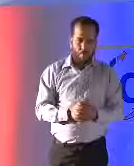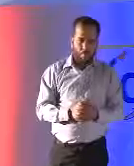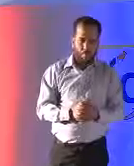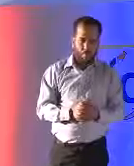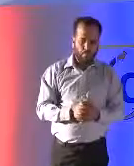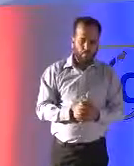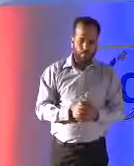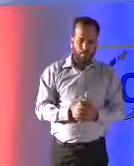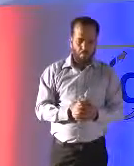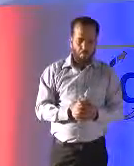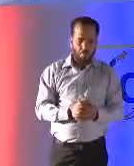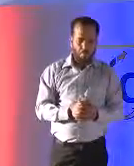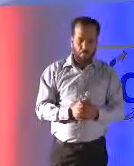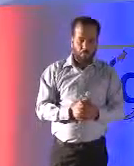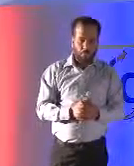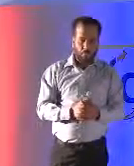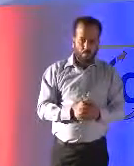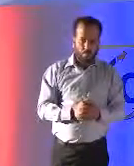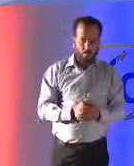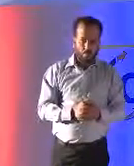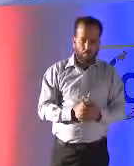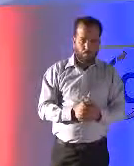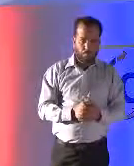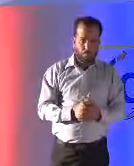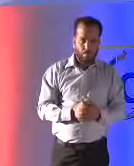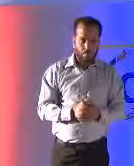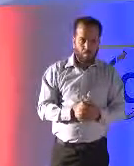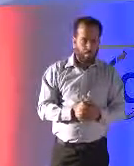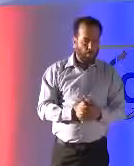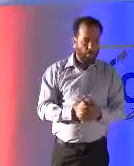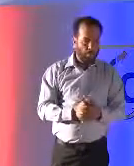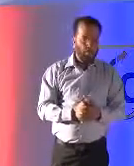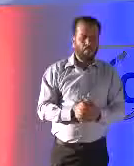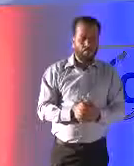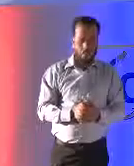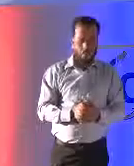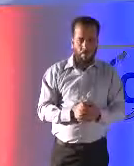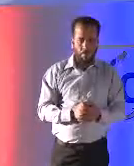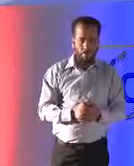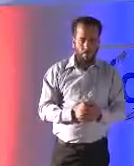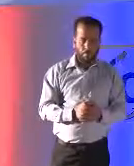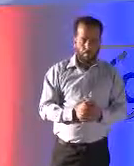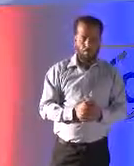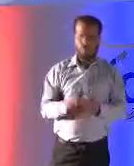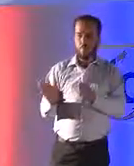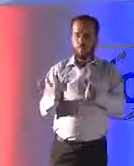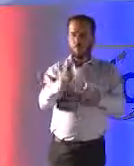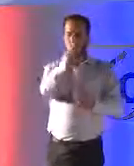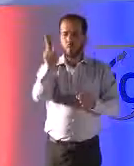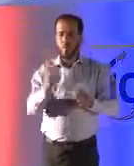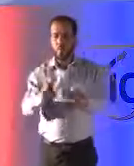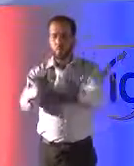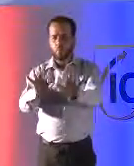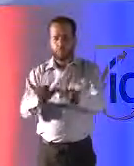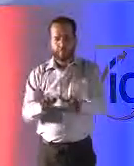are everywhere, we need to have blind people access them. ماذا عن